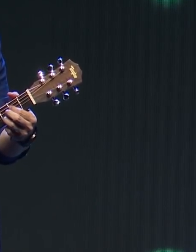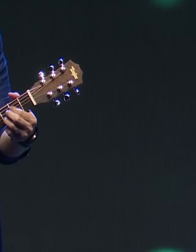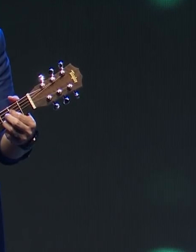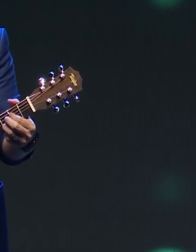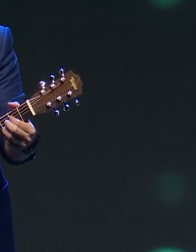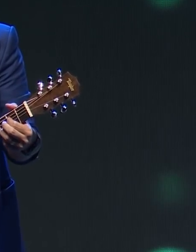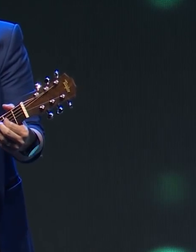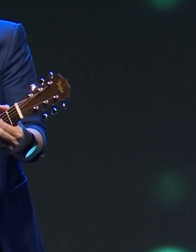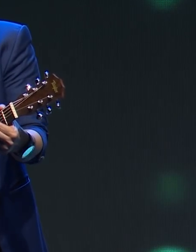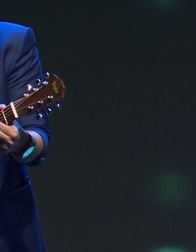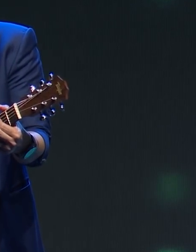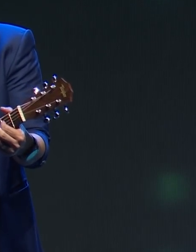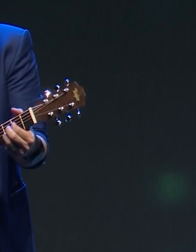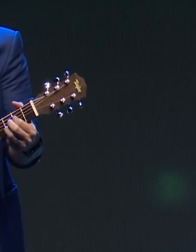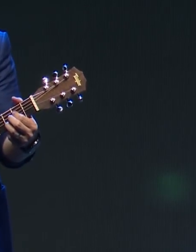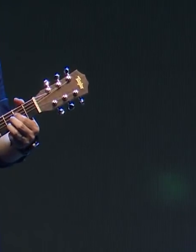hadirat-Mu.